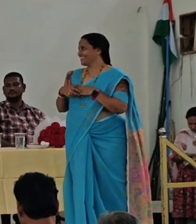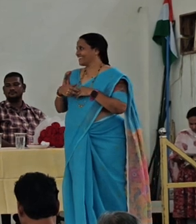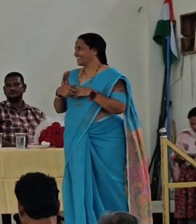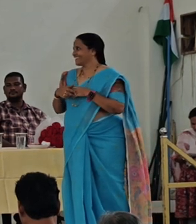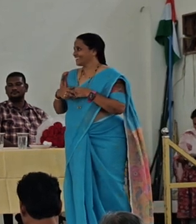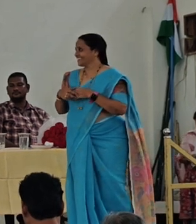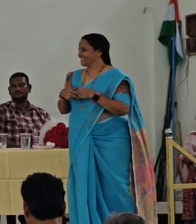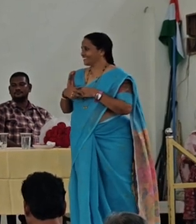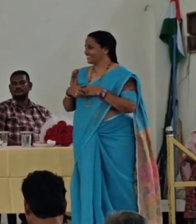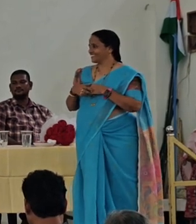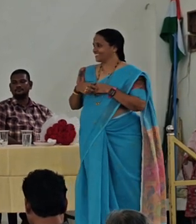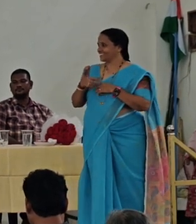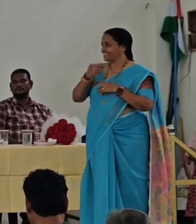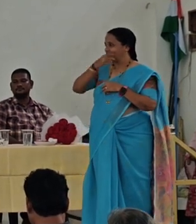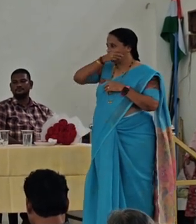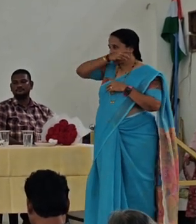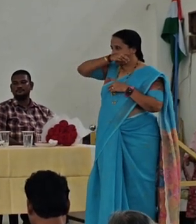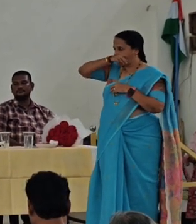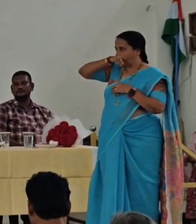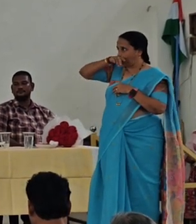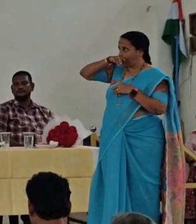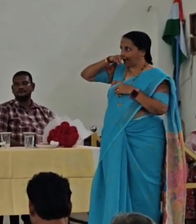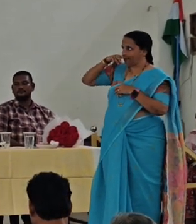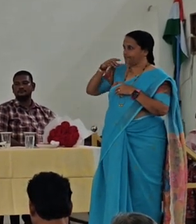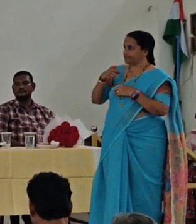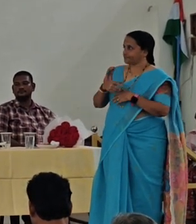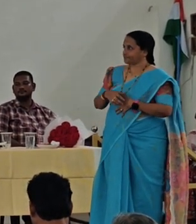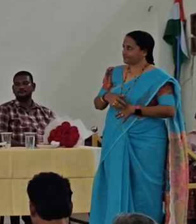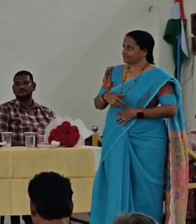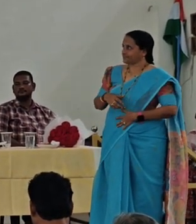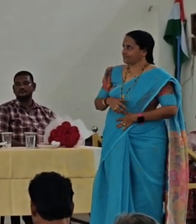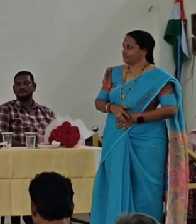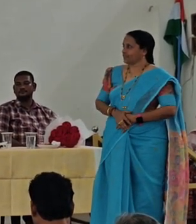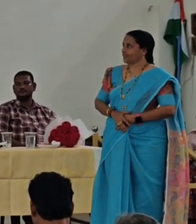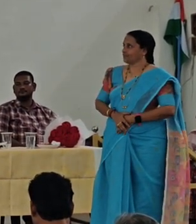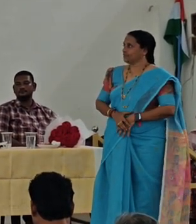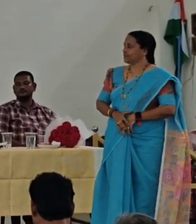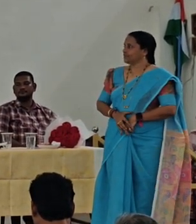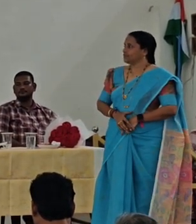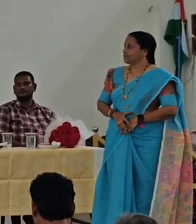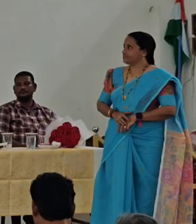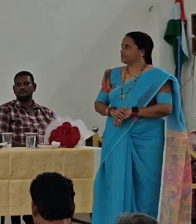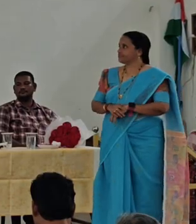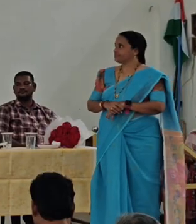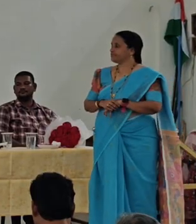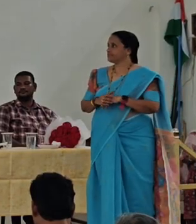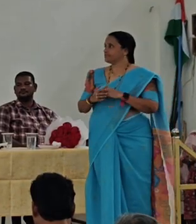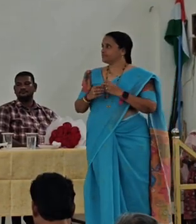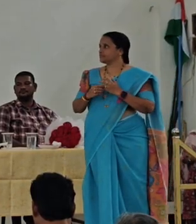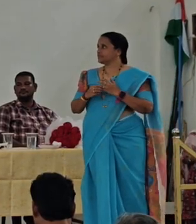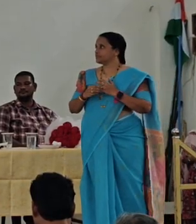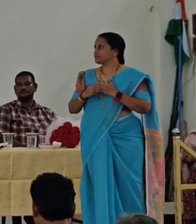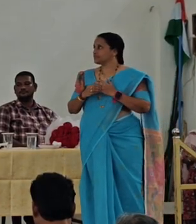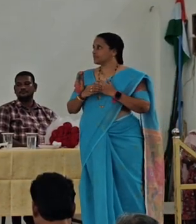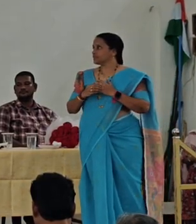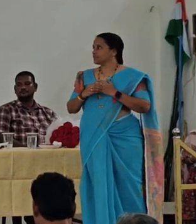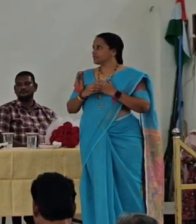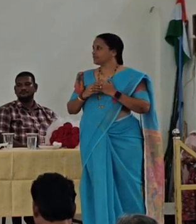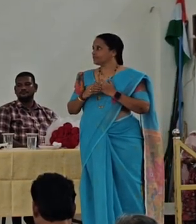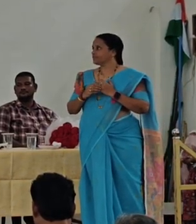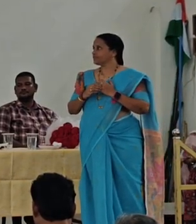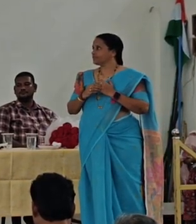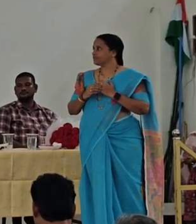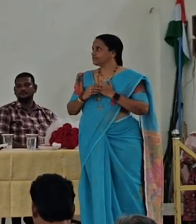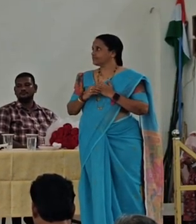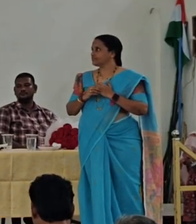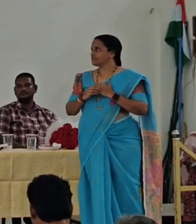నేను భావిస్తున్నాను. అలాగే మనకు ఈ దీంట్లో ప్రభుత్వము ఎంత